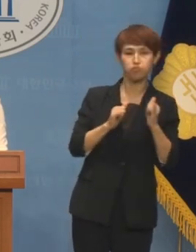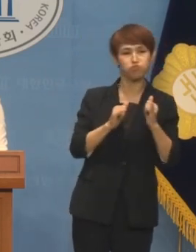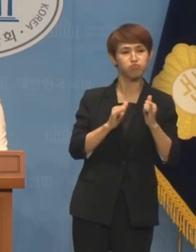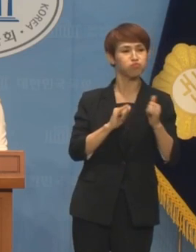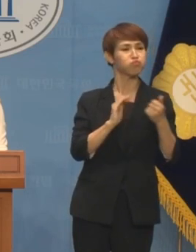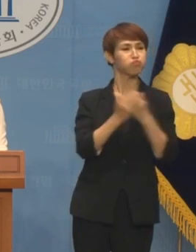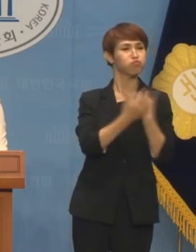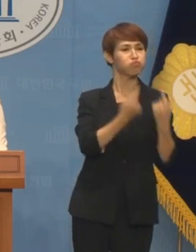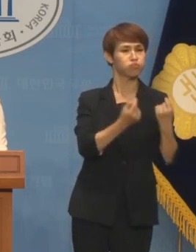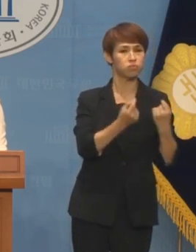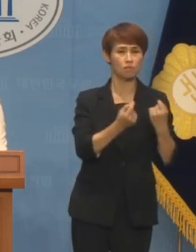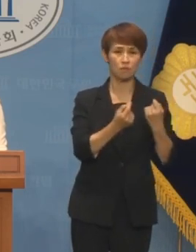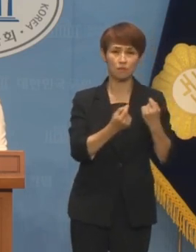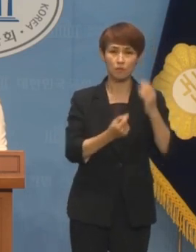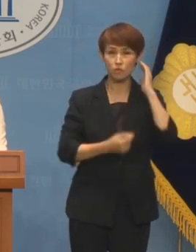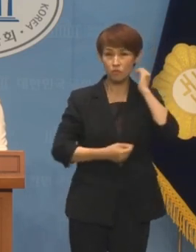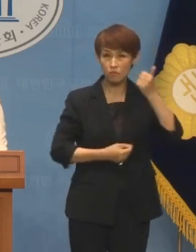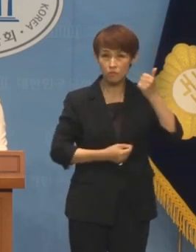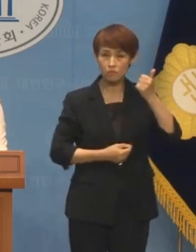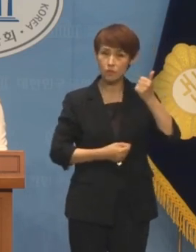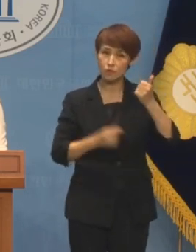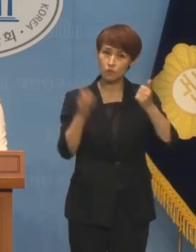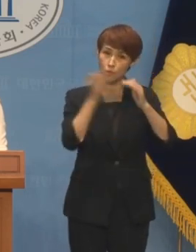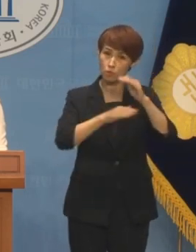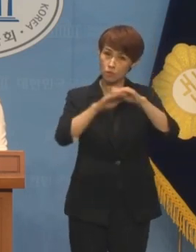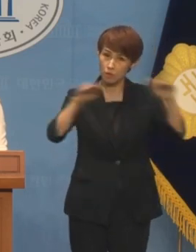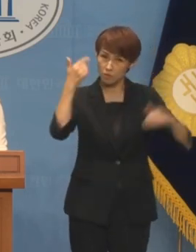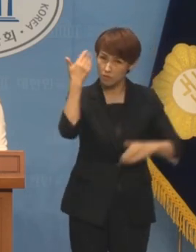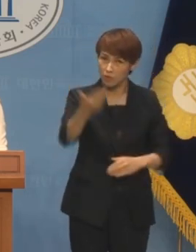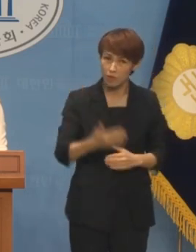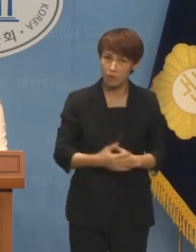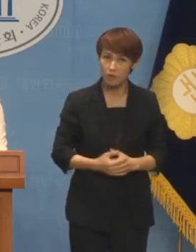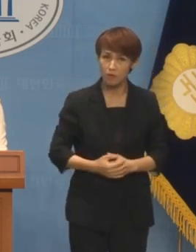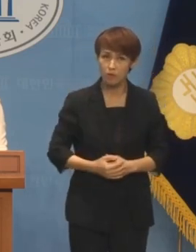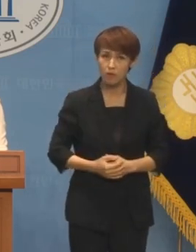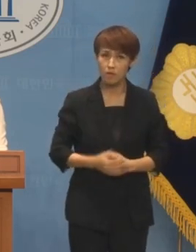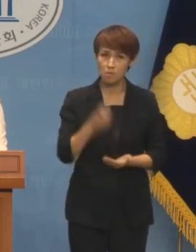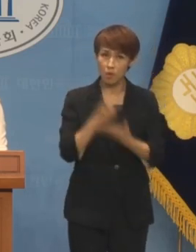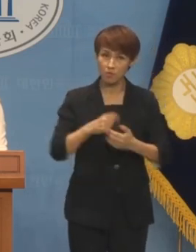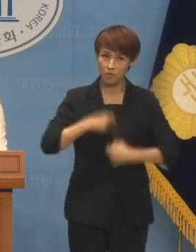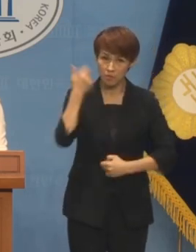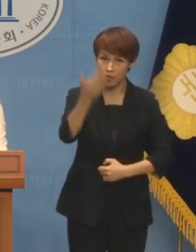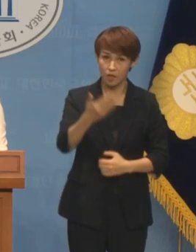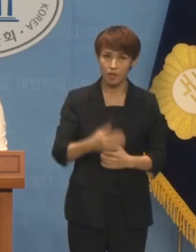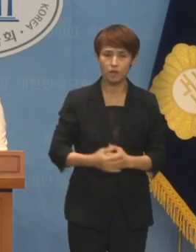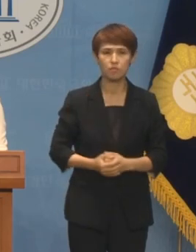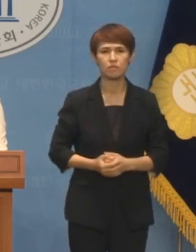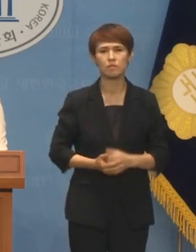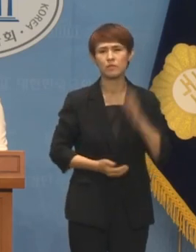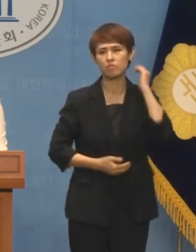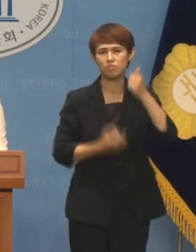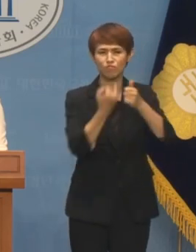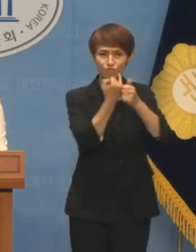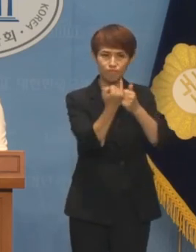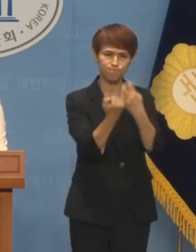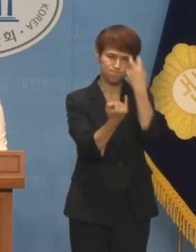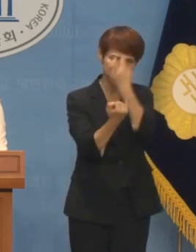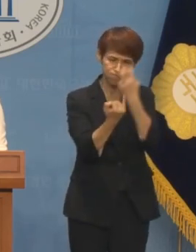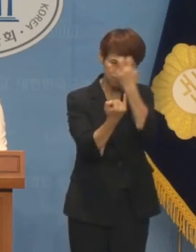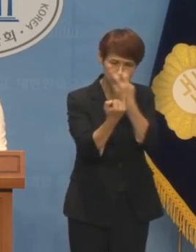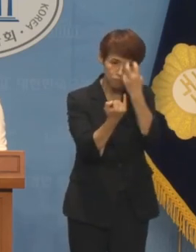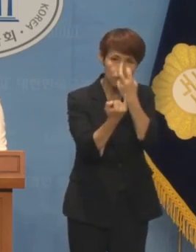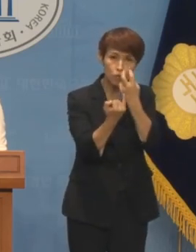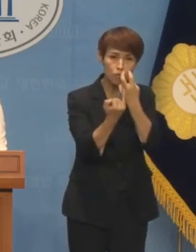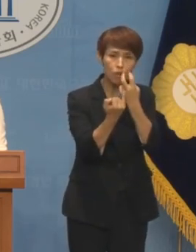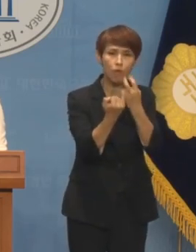말한 공정이고 사법 정의입니까? 김건희 여사에 대한 조사는 도대체